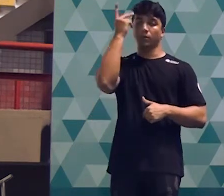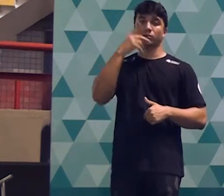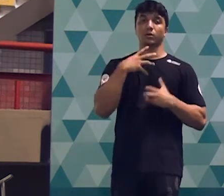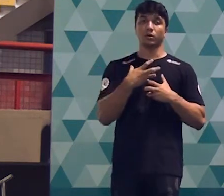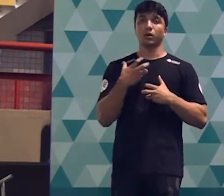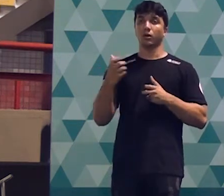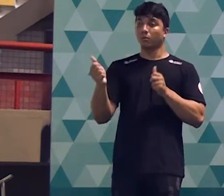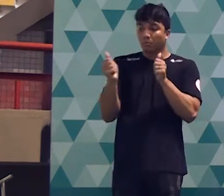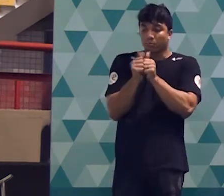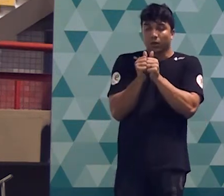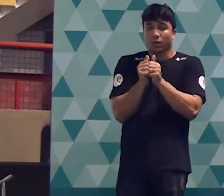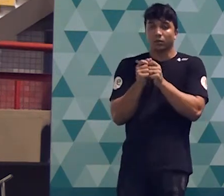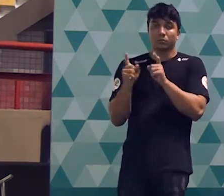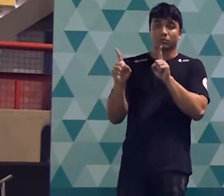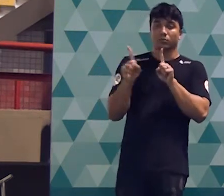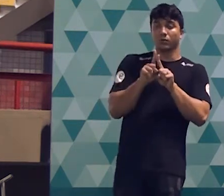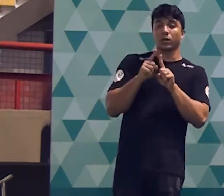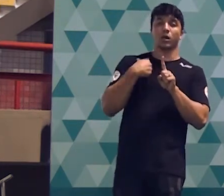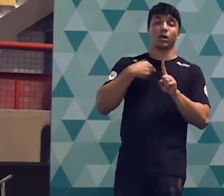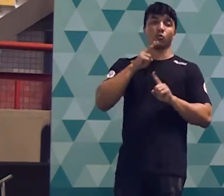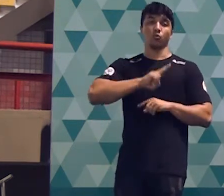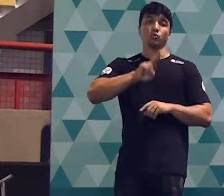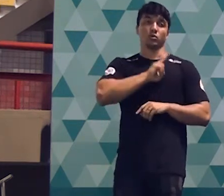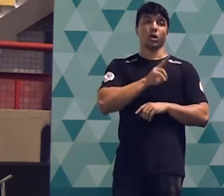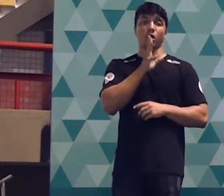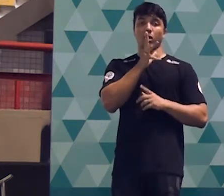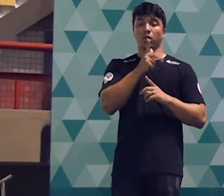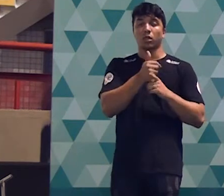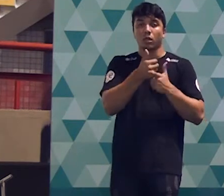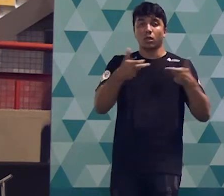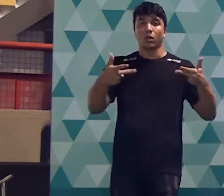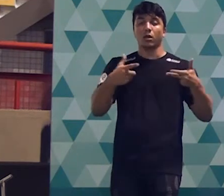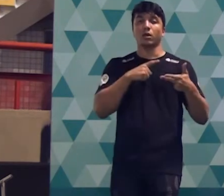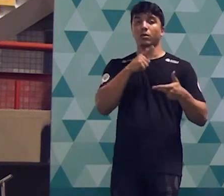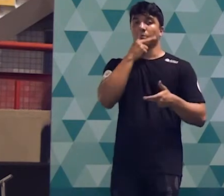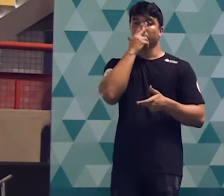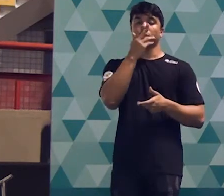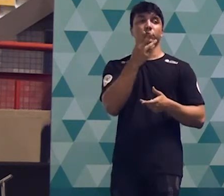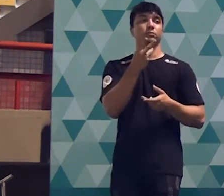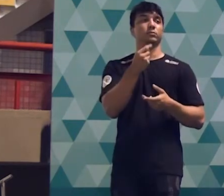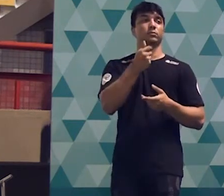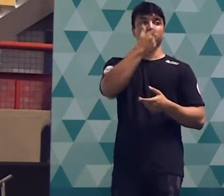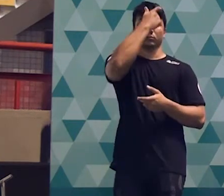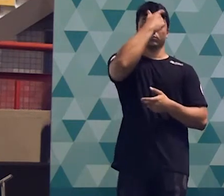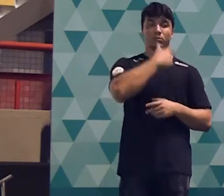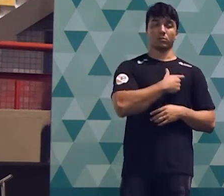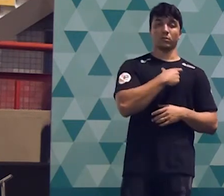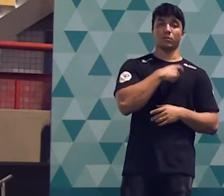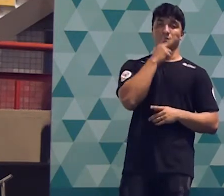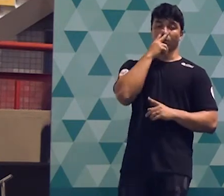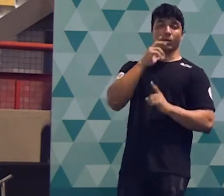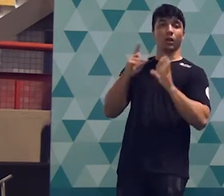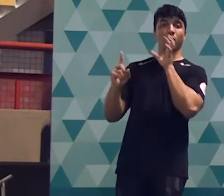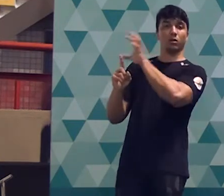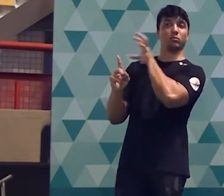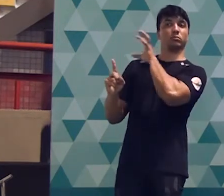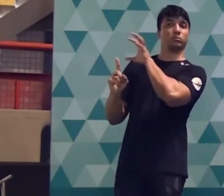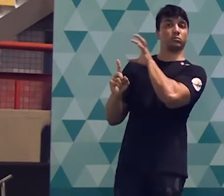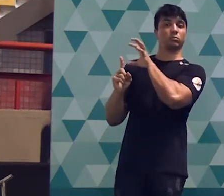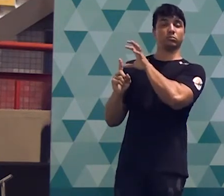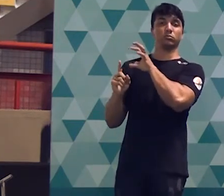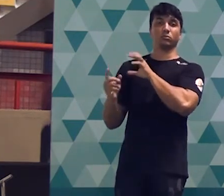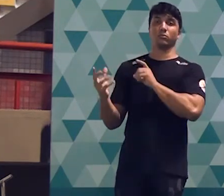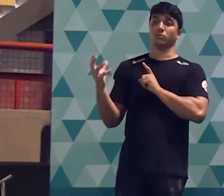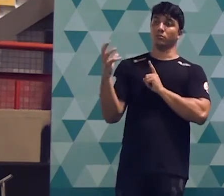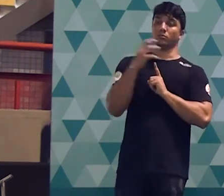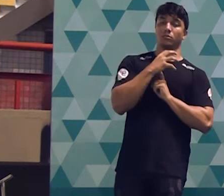querendo estar perto para usar você. Aí você incentiva essa coisa,